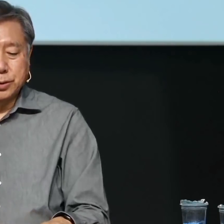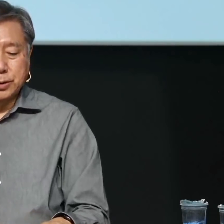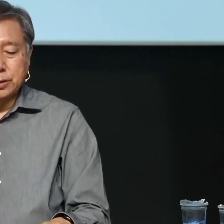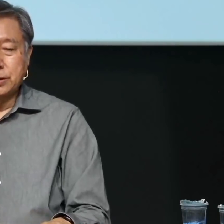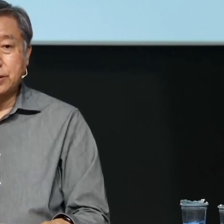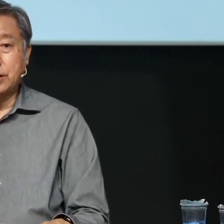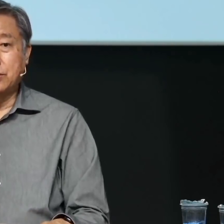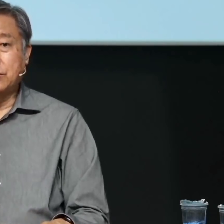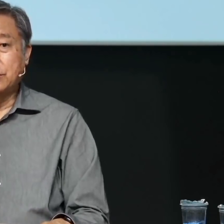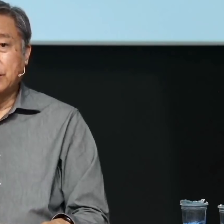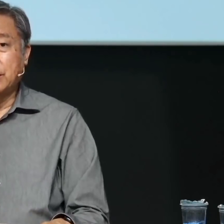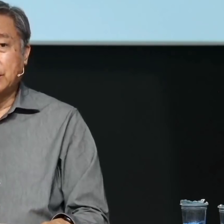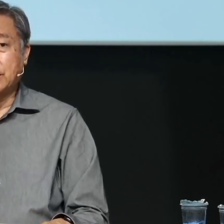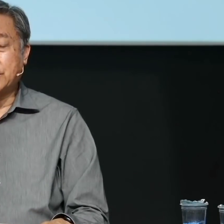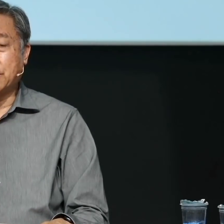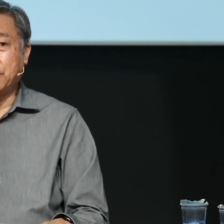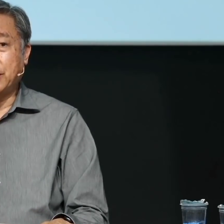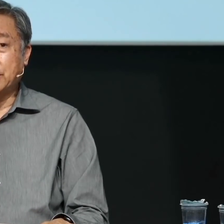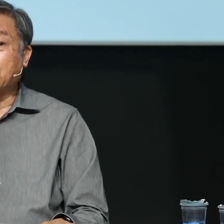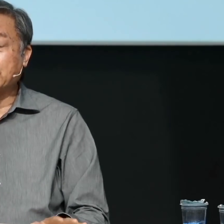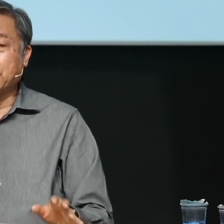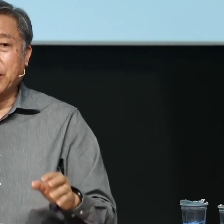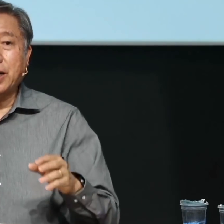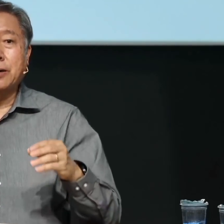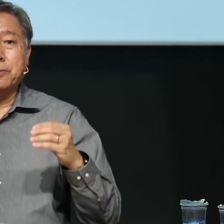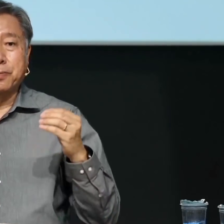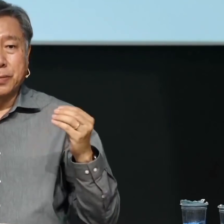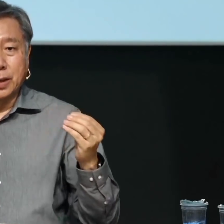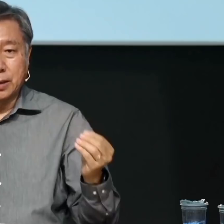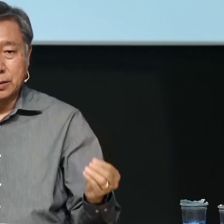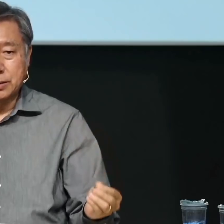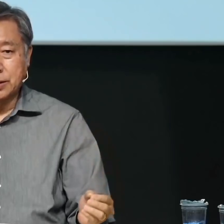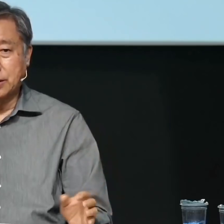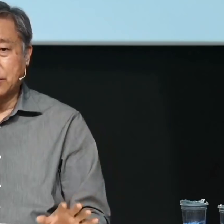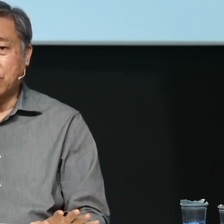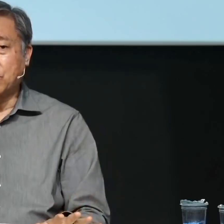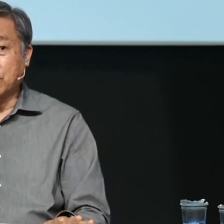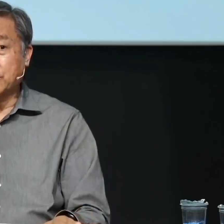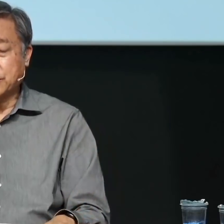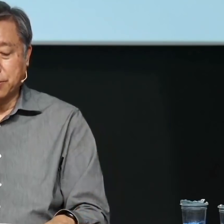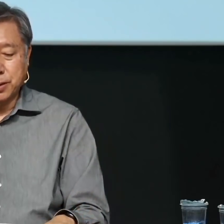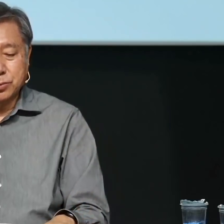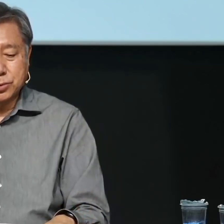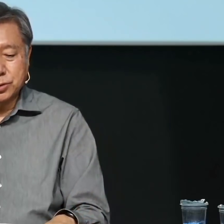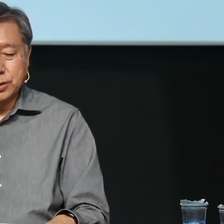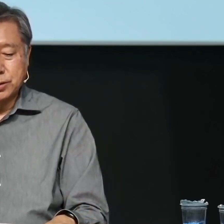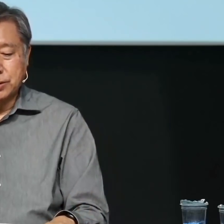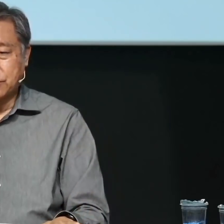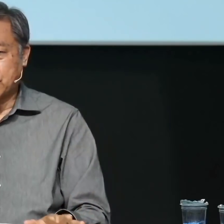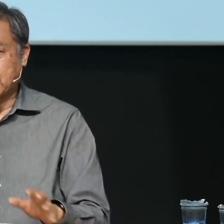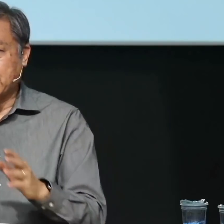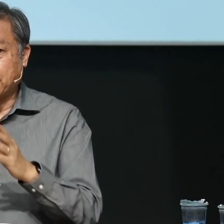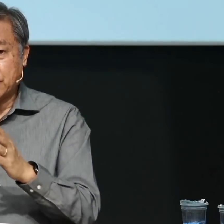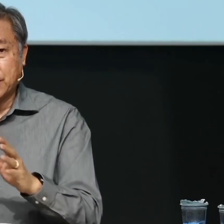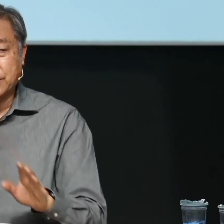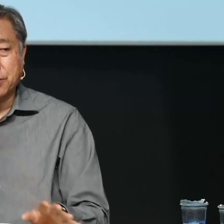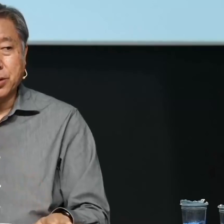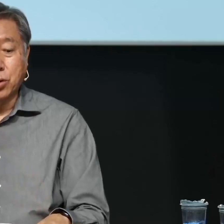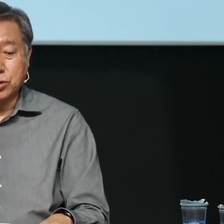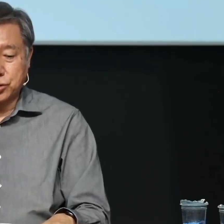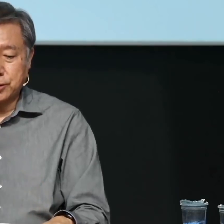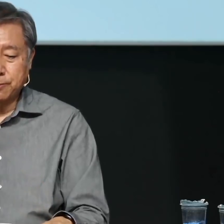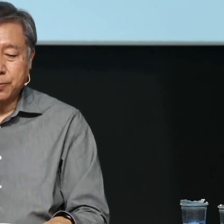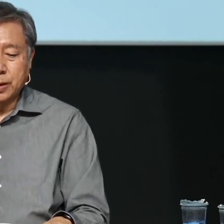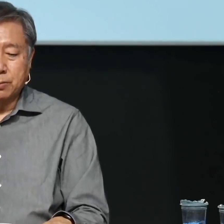Brasil não receberá, né, como nós recebemos. Vocês devem estar